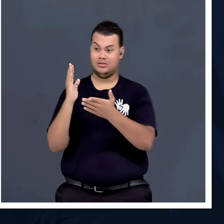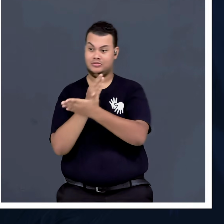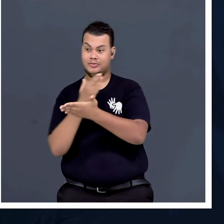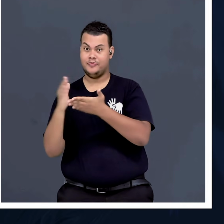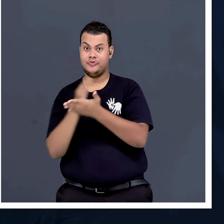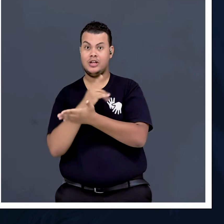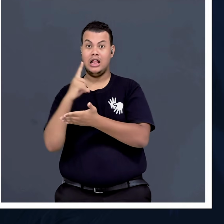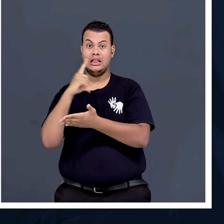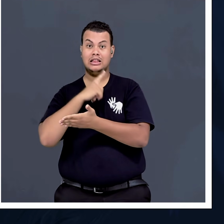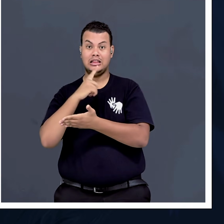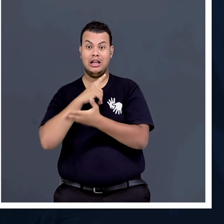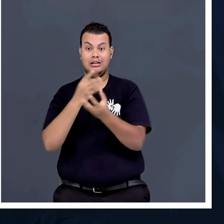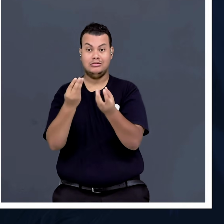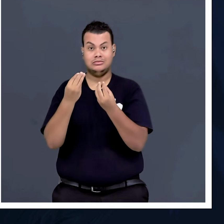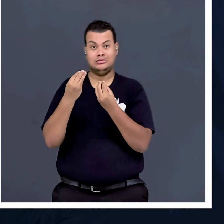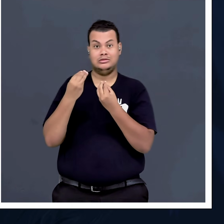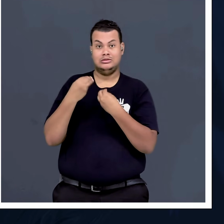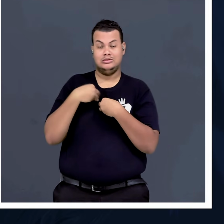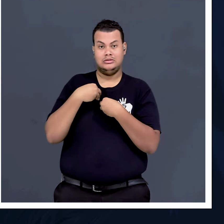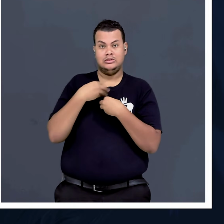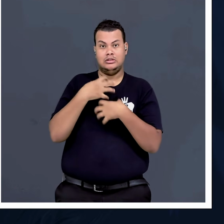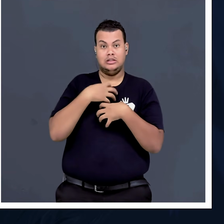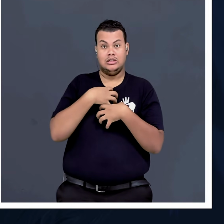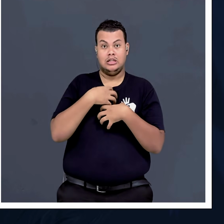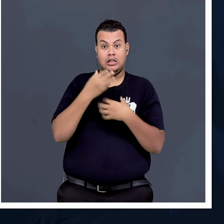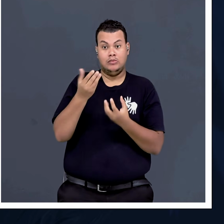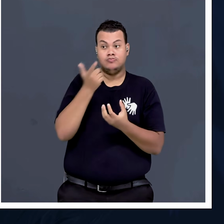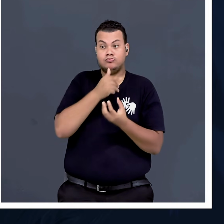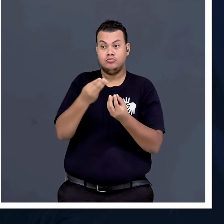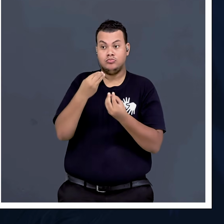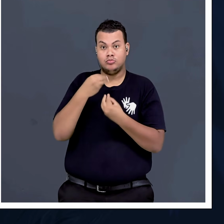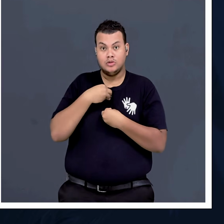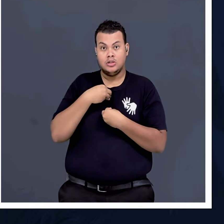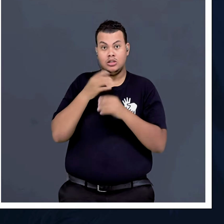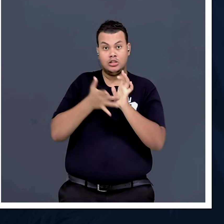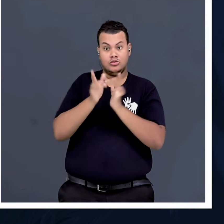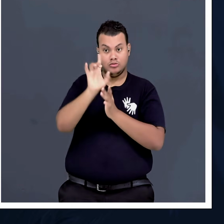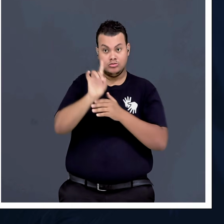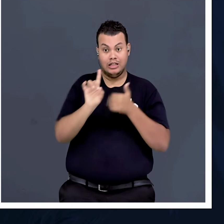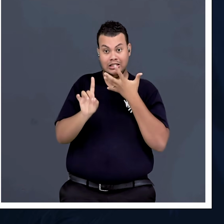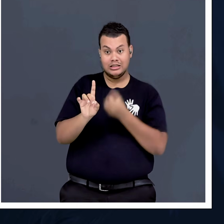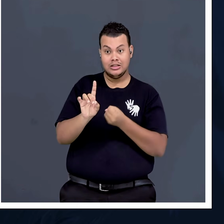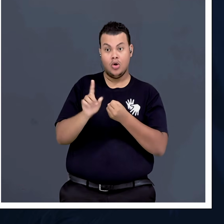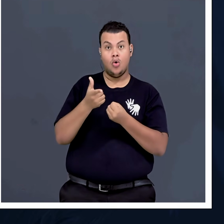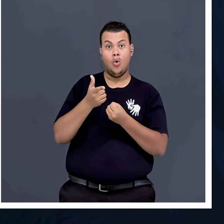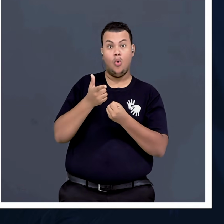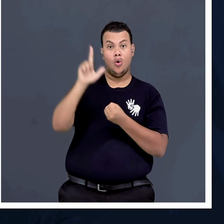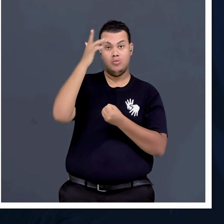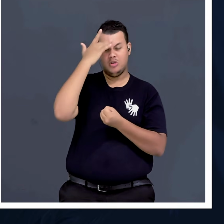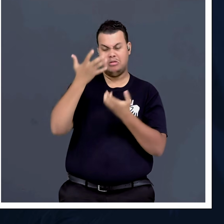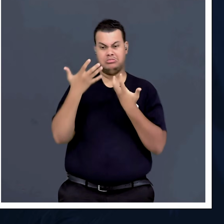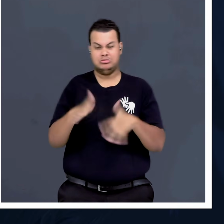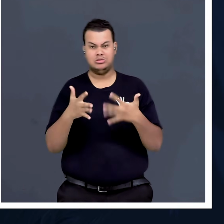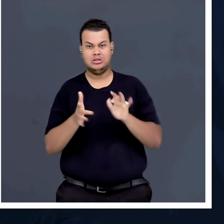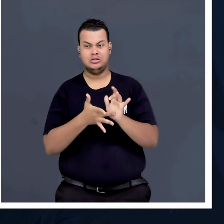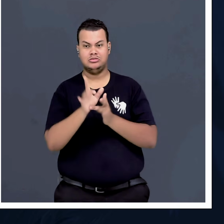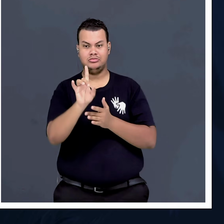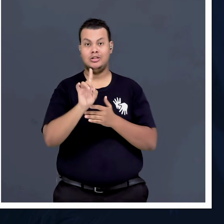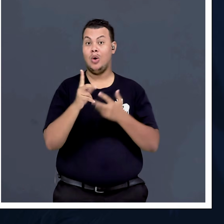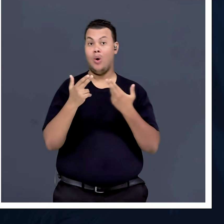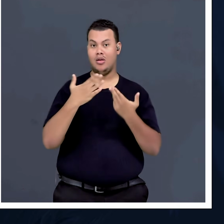estão recebendo e outros estão rejeitando o Senhor Jesus. A mesma coisa nós